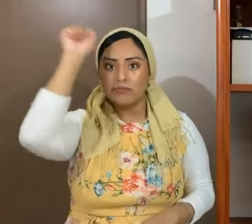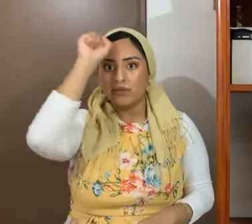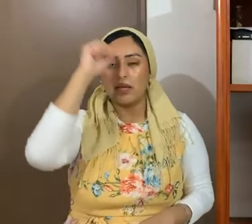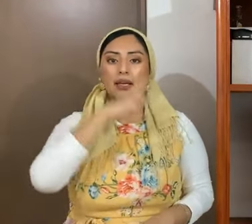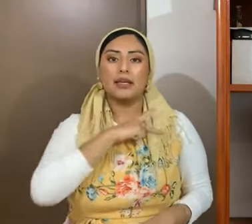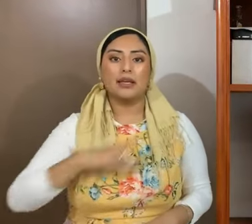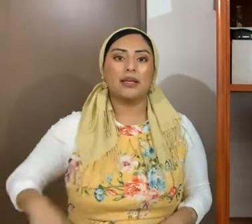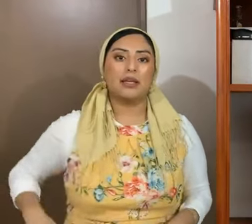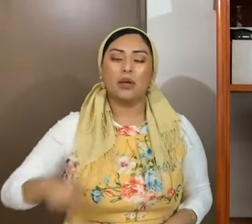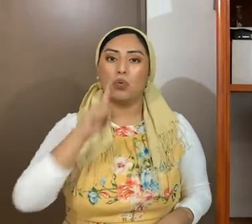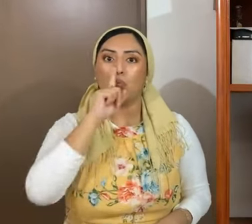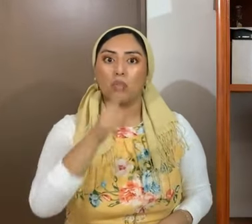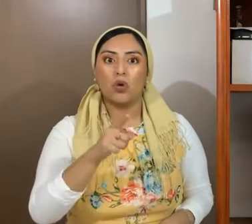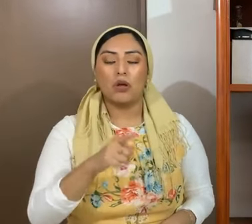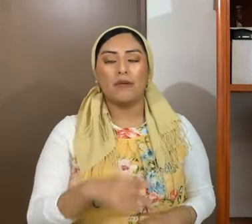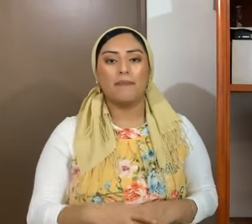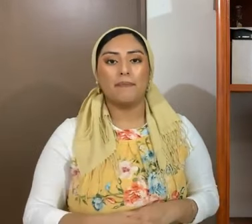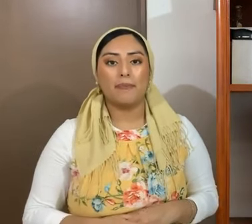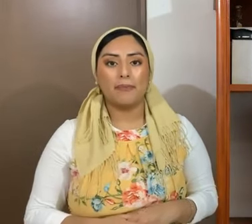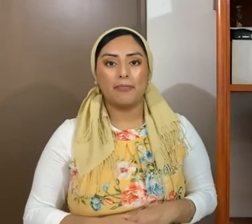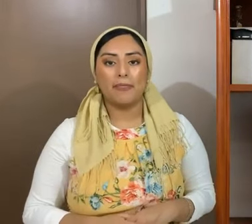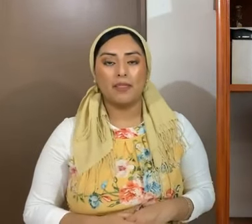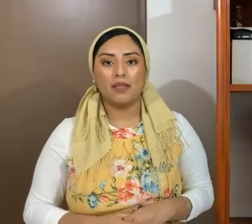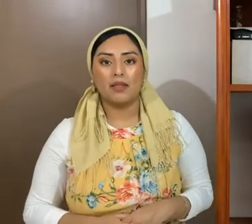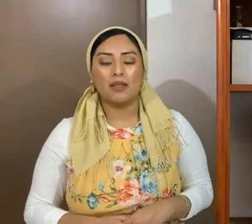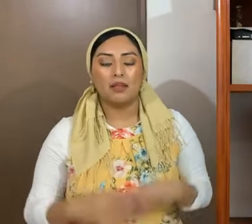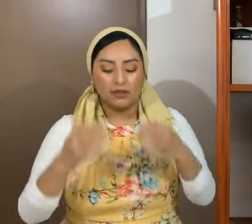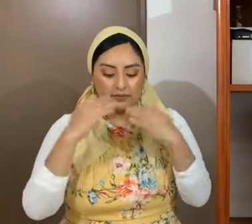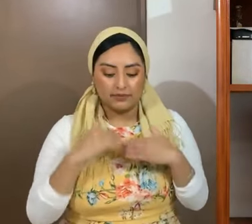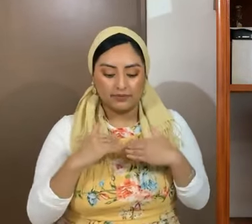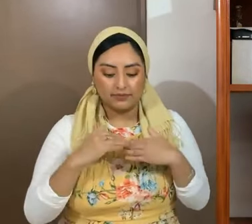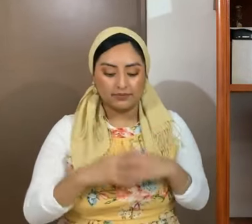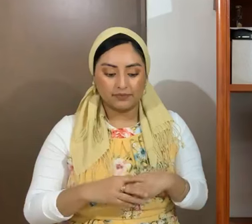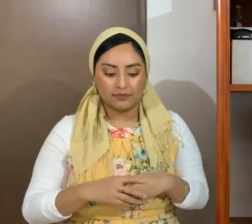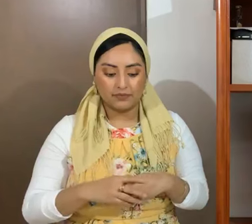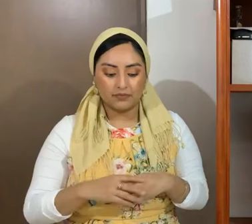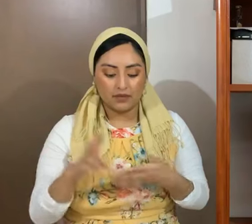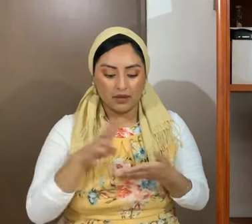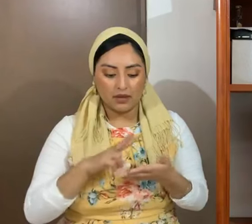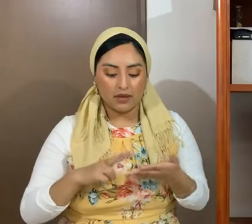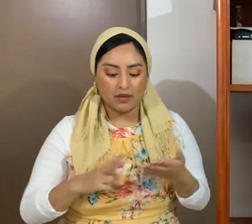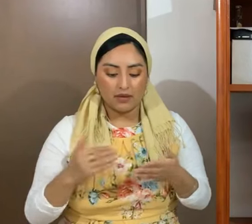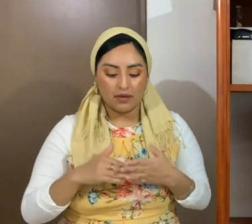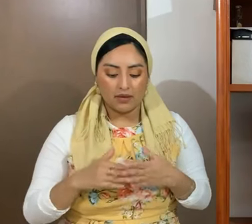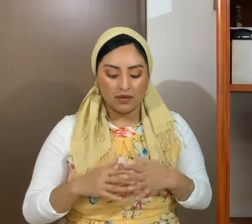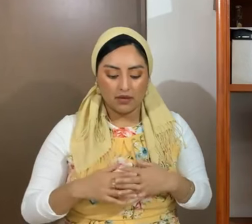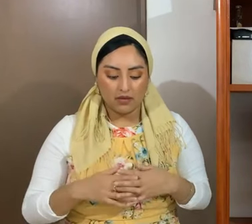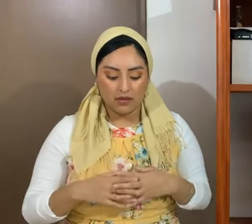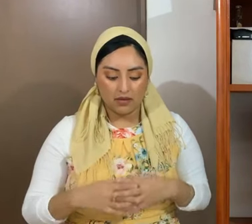obra. Tremendo. Luego entonces vamos a continuar. Permítanme un momento.